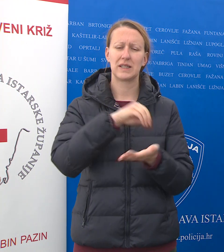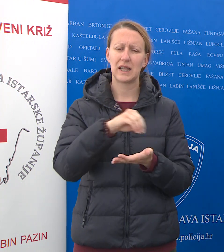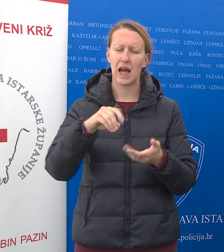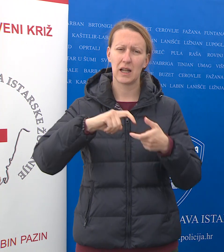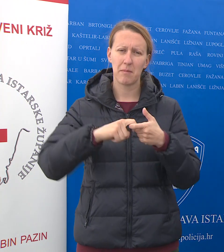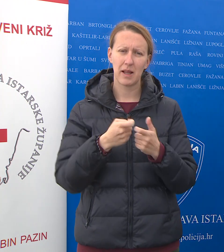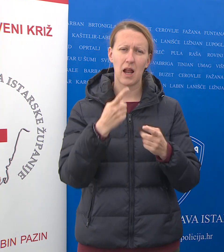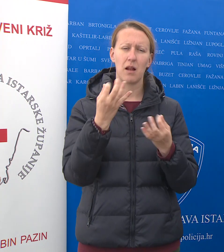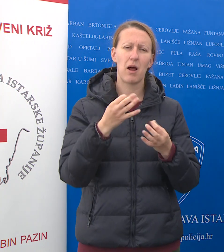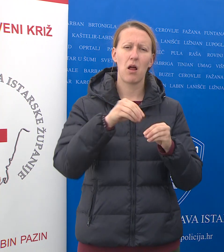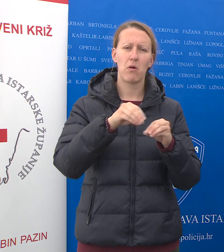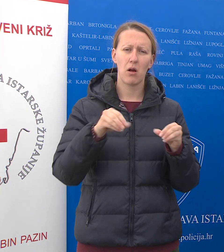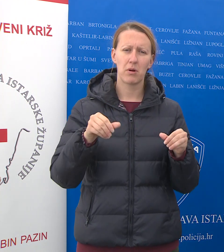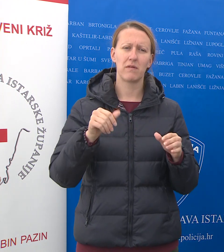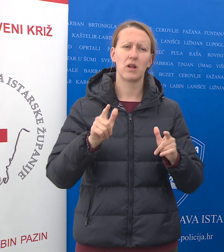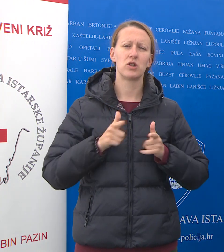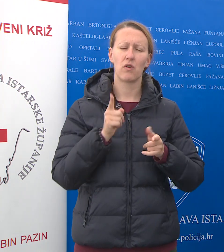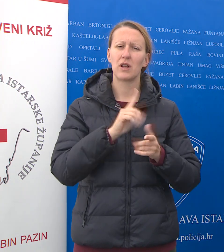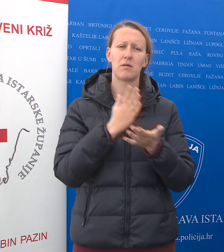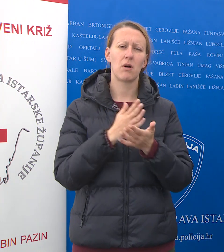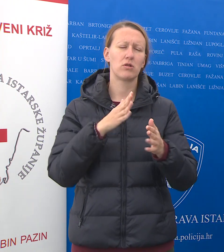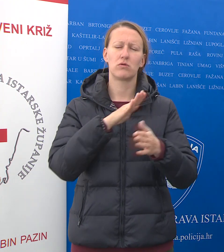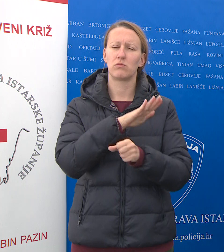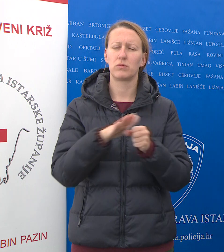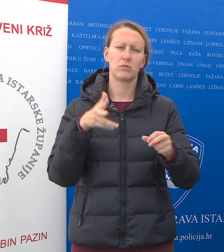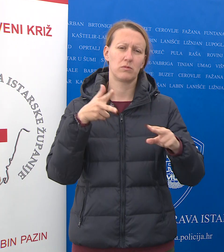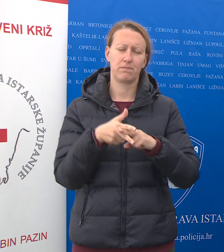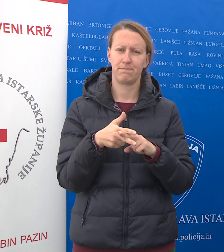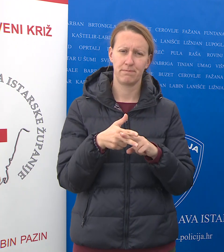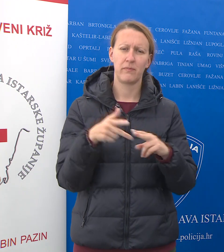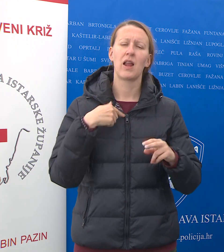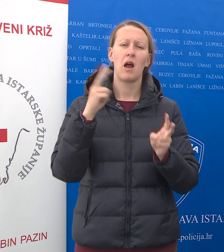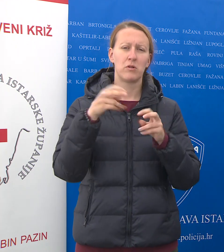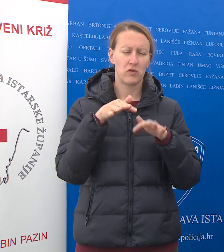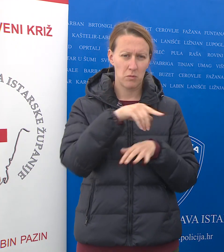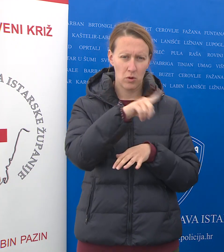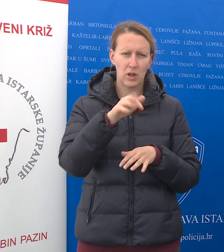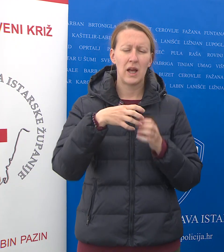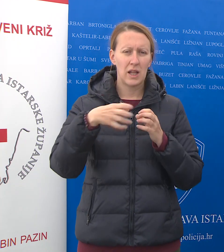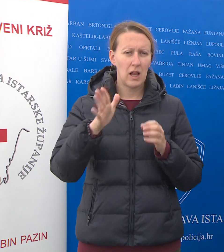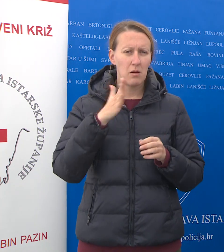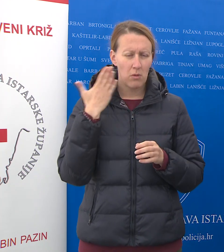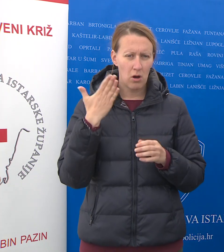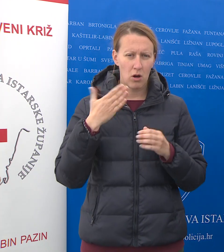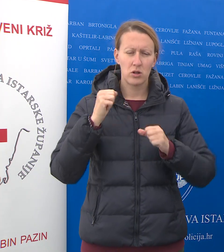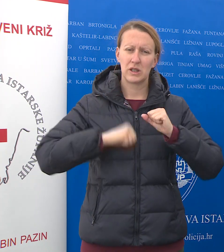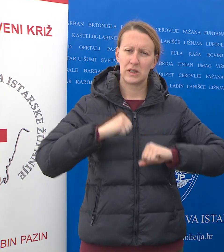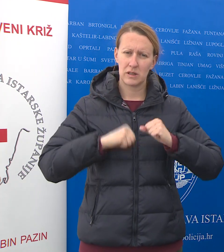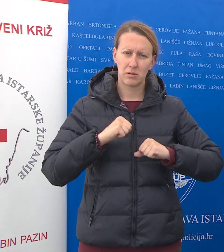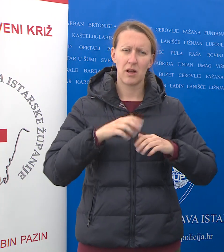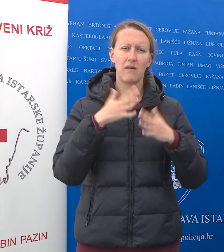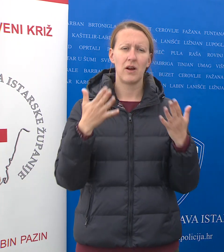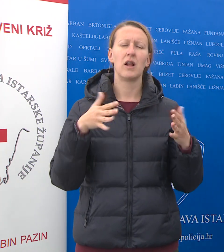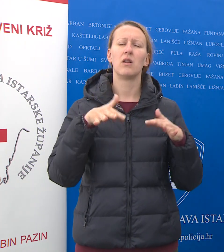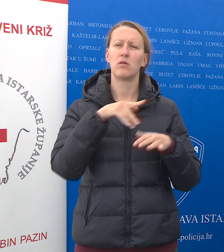materijali, nešto oko poljoprivrede, život ne smije baš u potpunosti stati. Ja pozivam građane da i dalje poštuju disciplinirano,